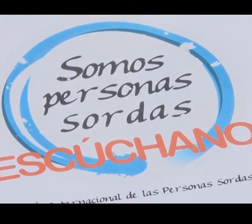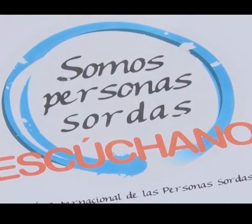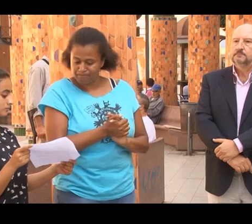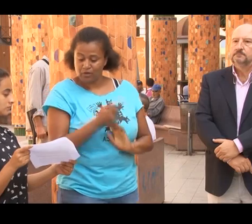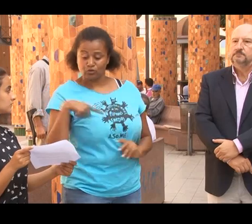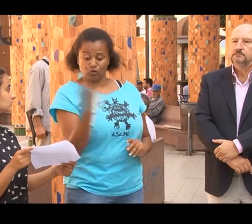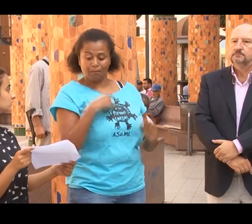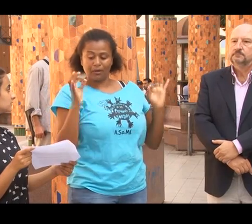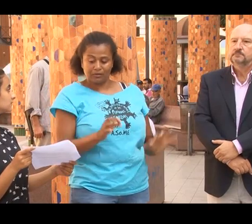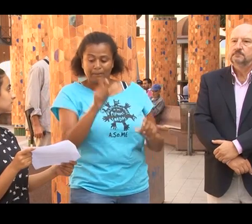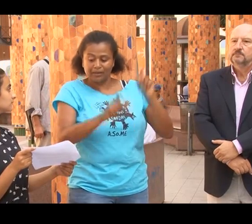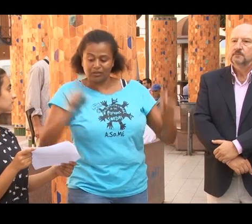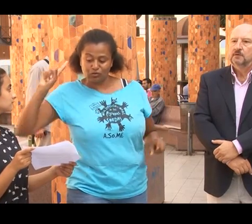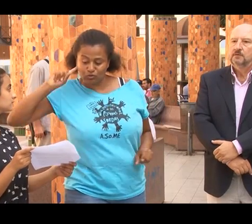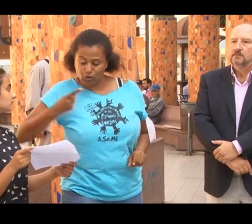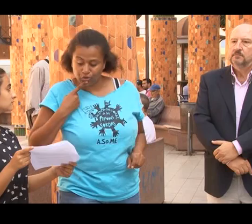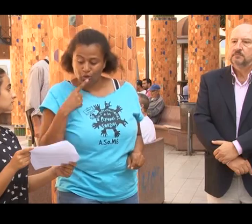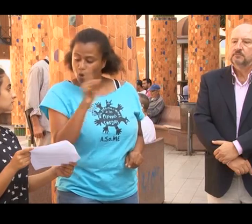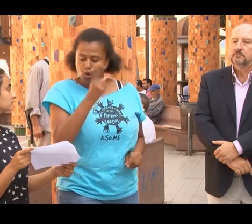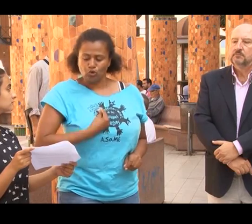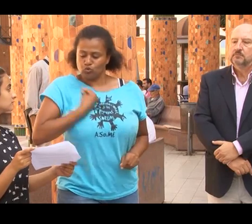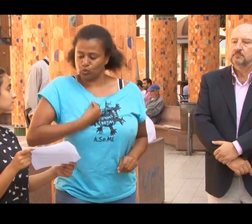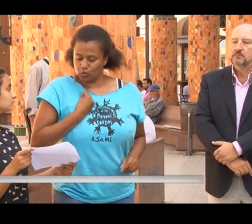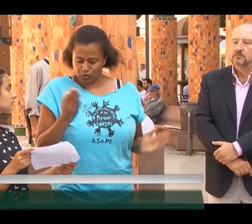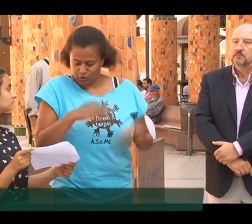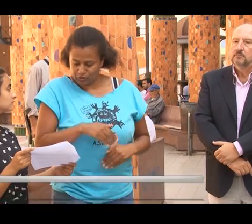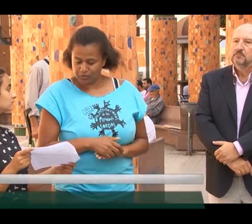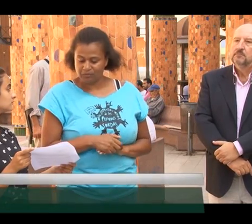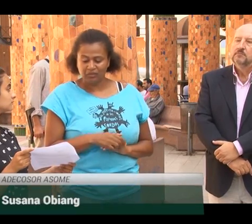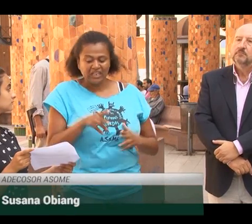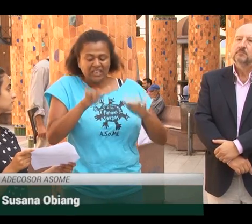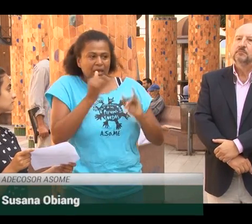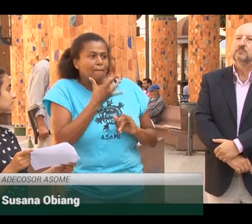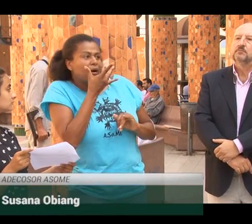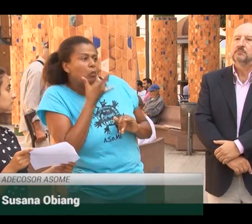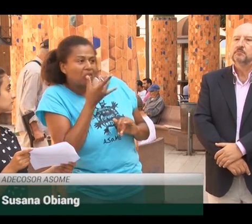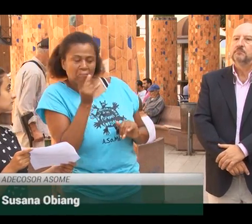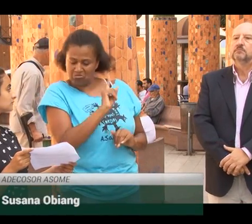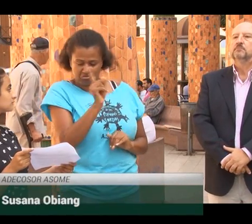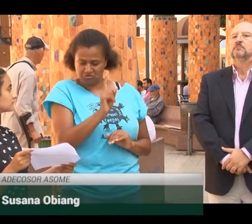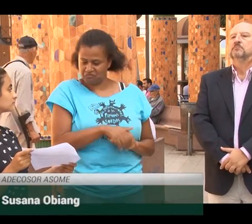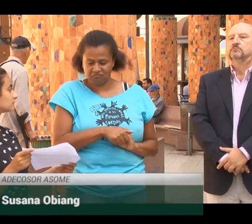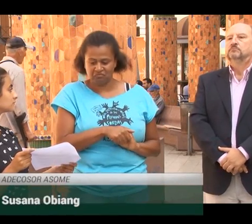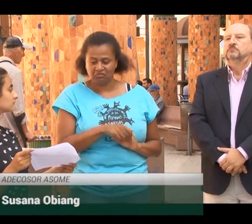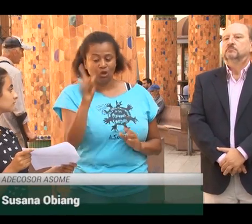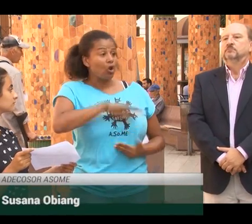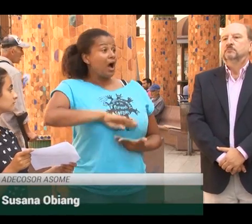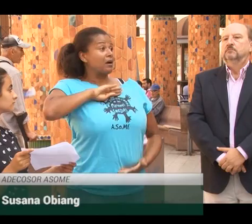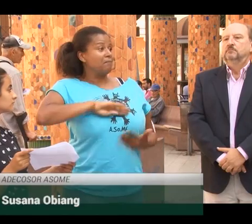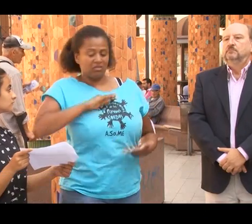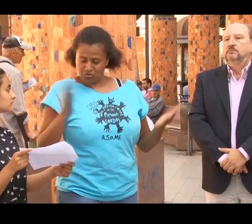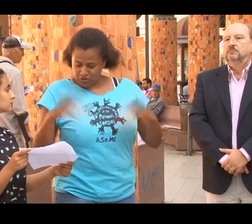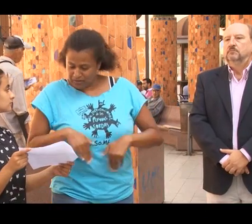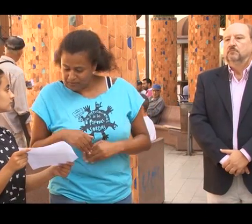la sociedad somos personas sordas y no nos asusta ni nos avergüenza ni nos